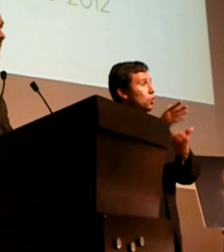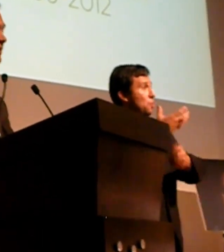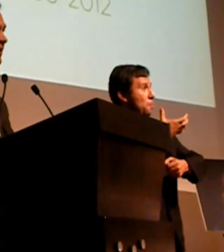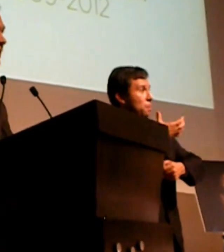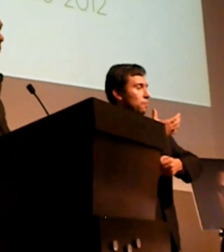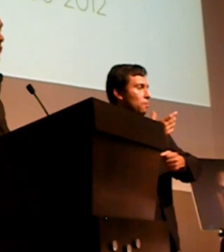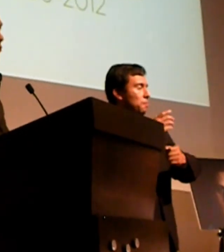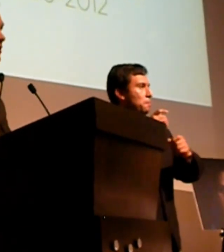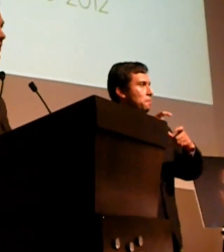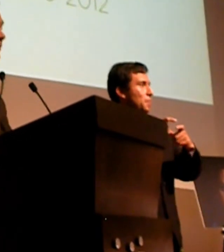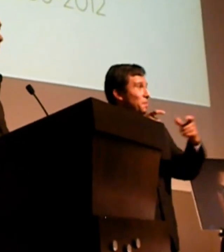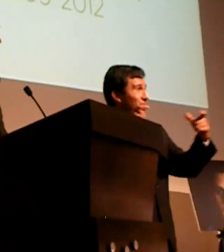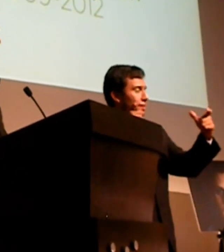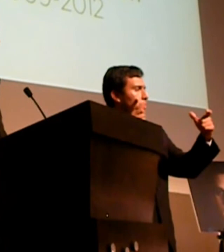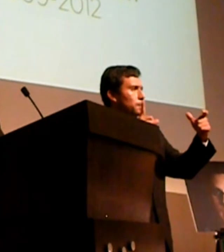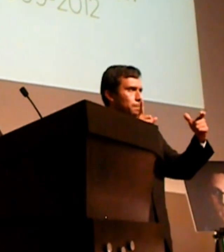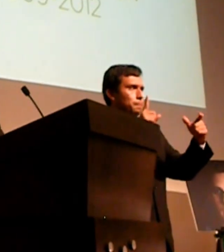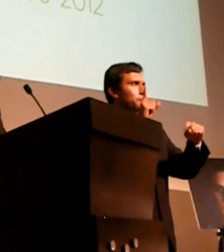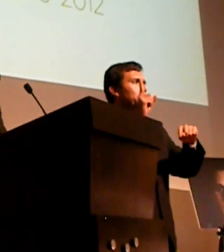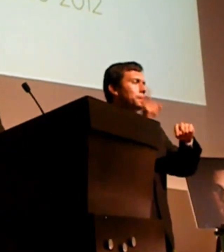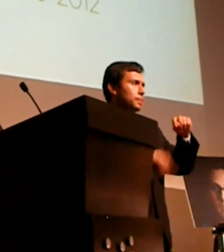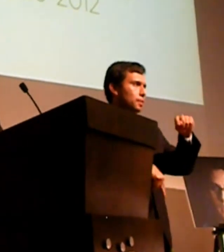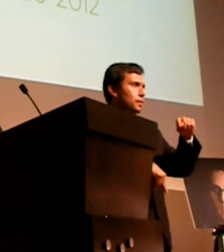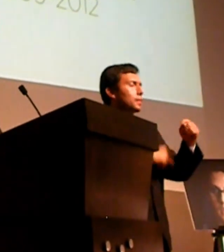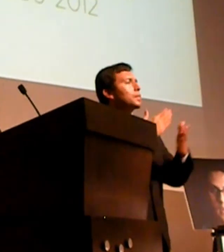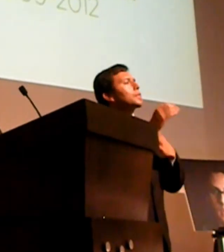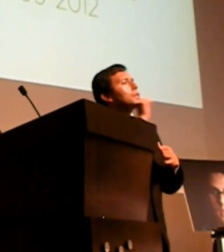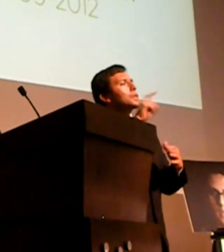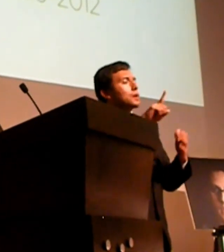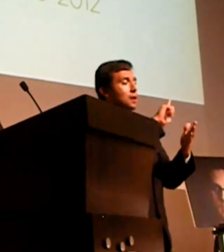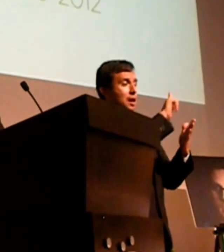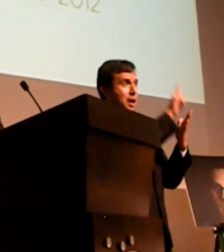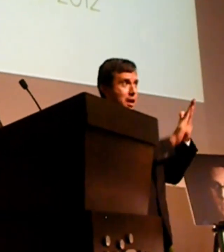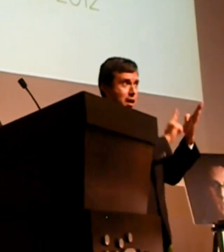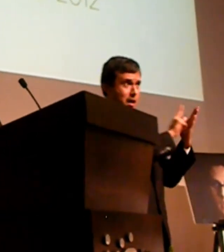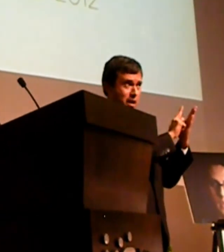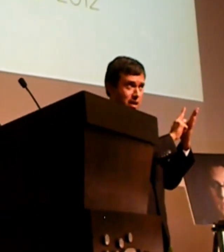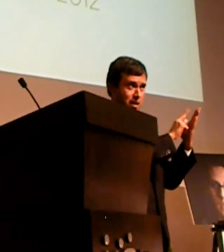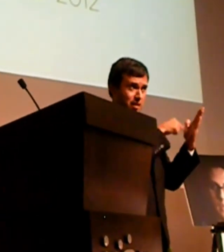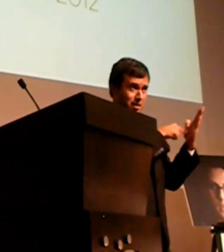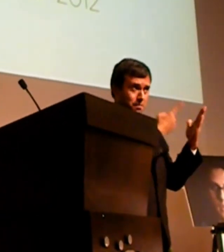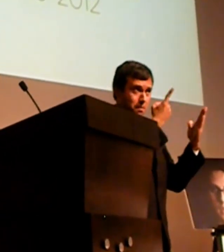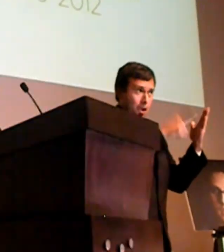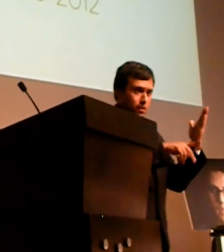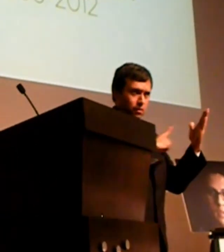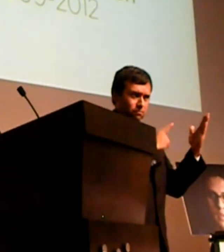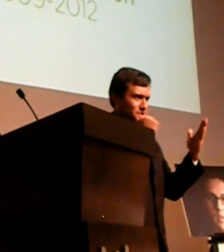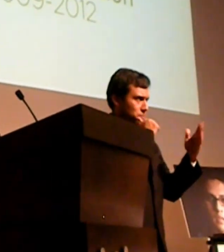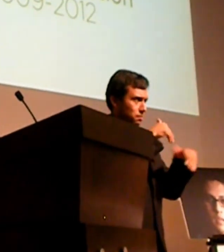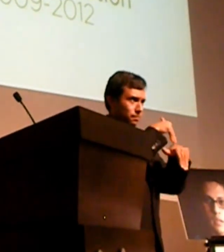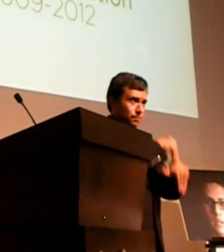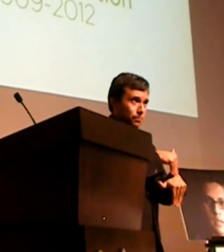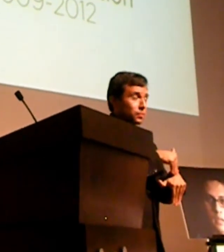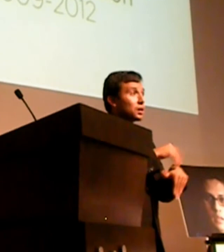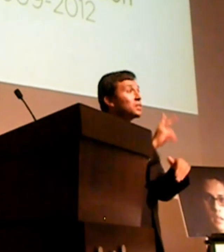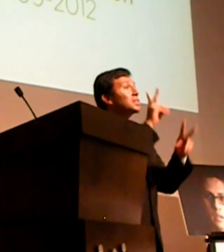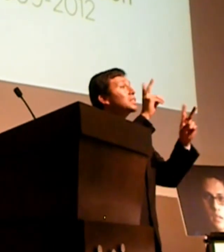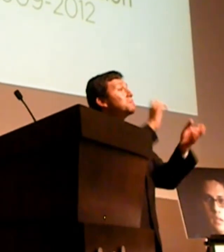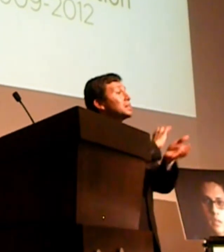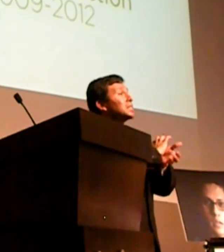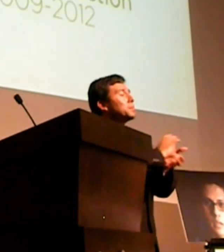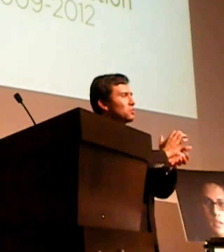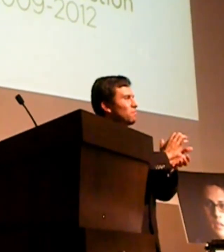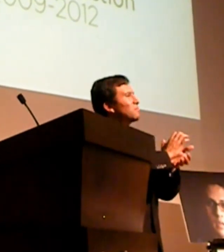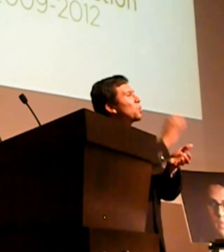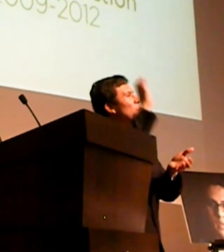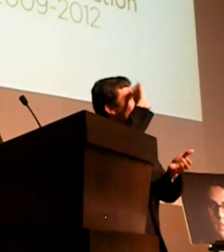de estar ligados constantemente a lo que dice la ley. La discriminación es un tema cultural, es un tema que pasa por